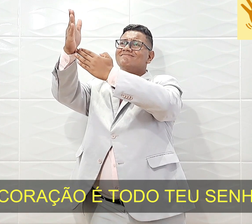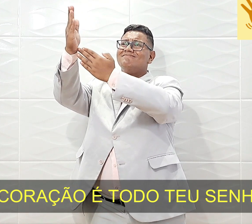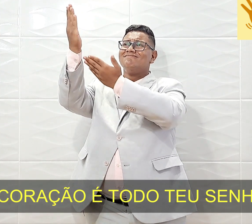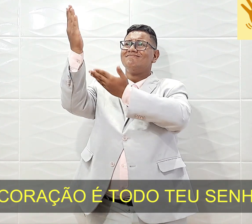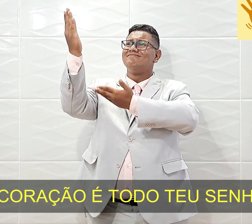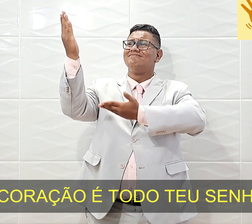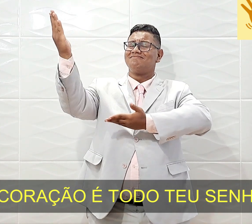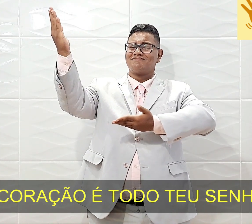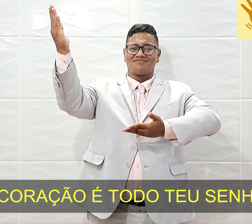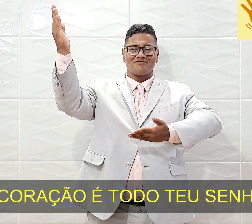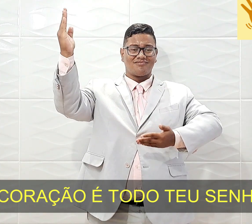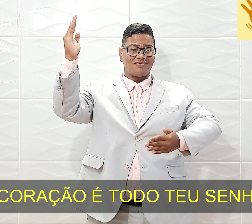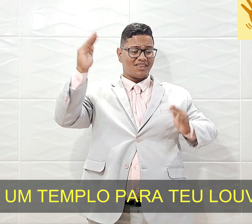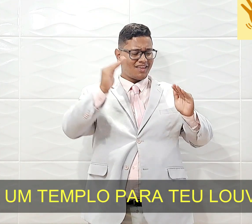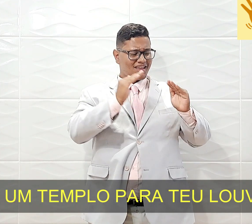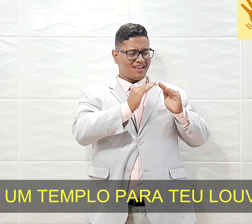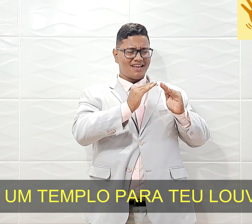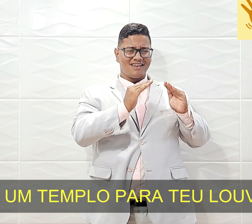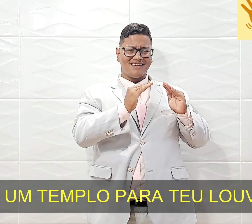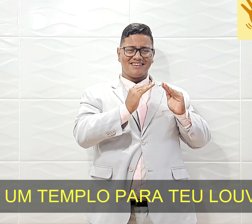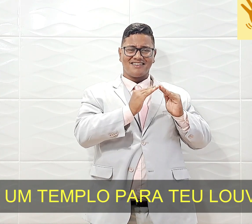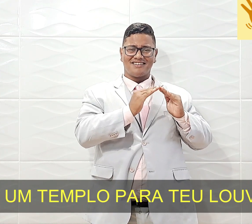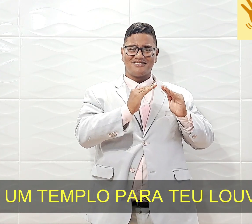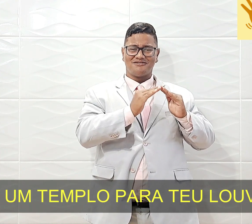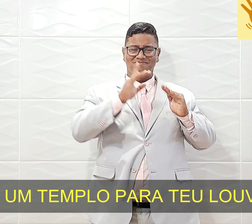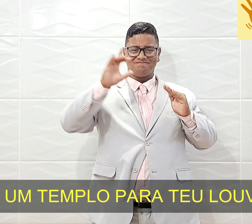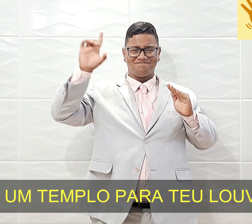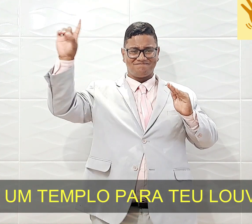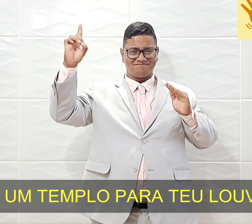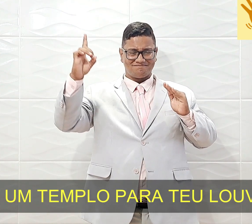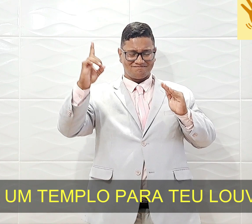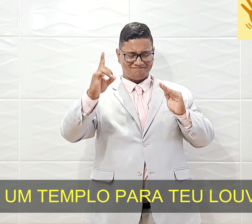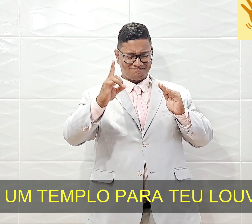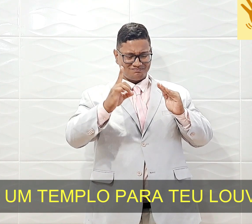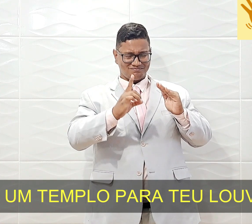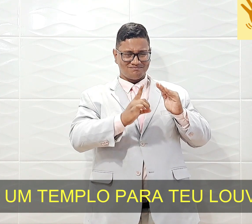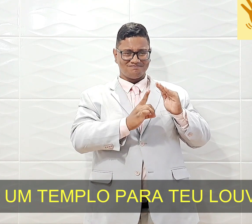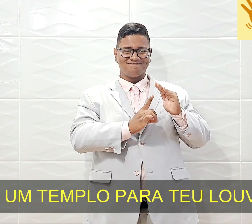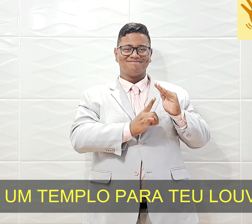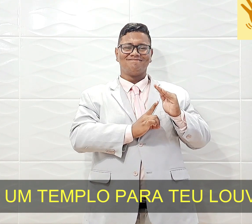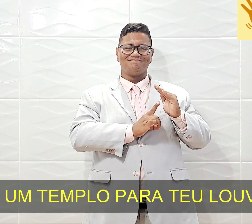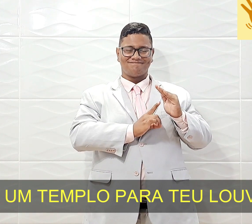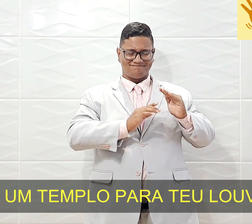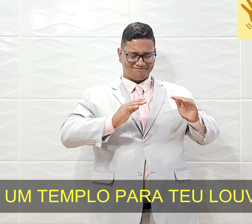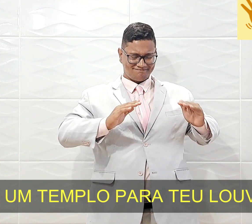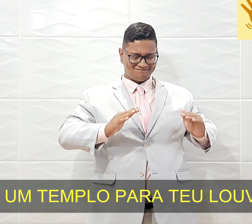É todo Ele é um templo Para